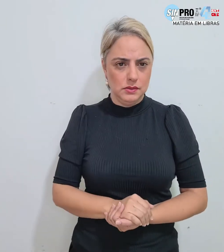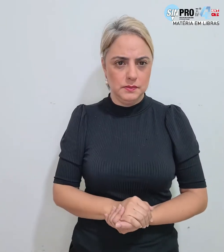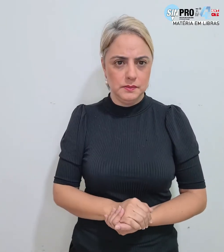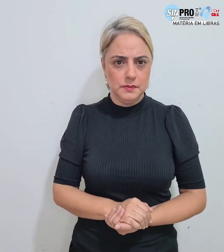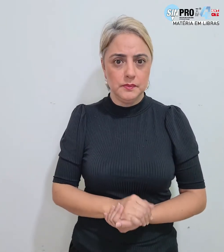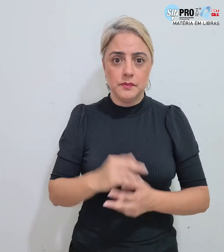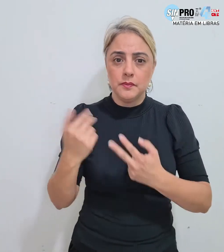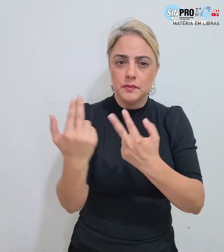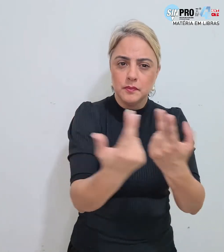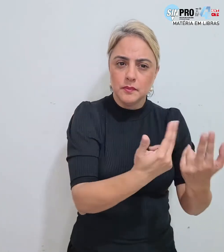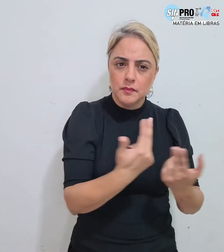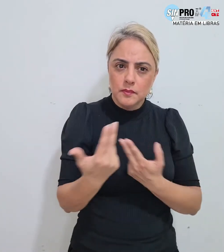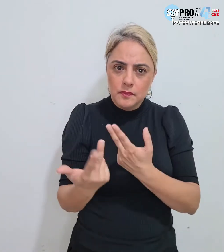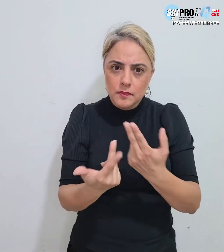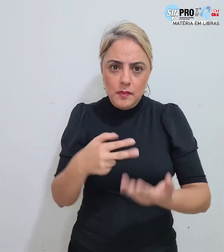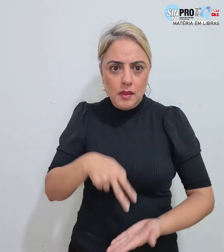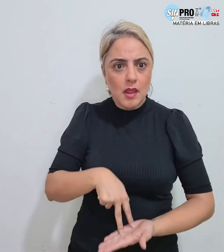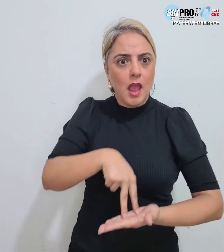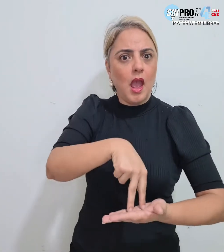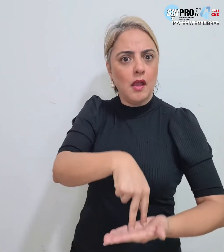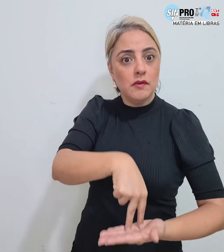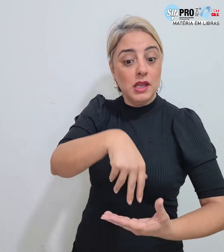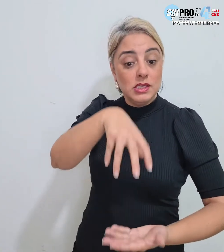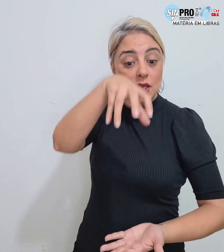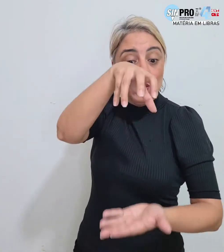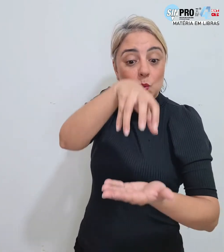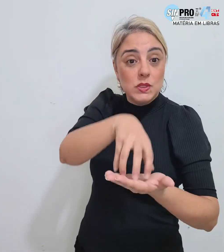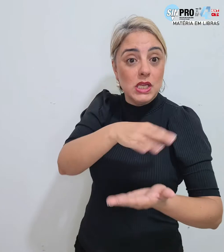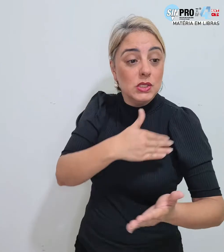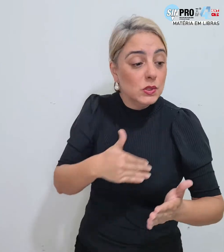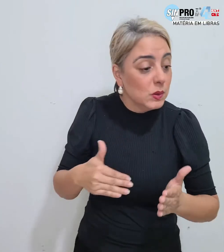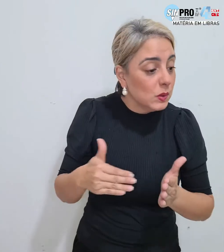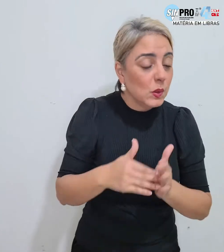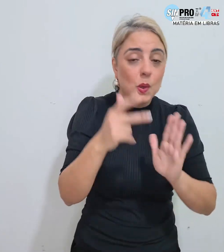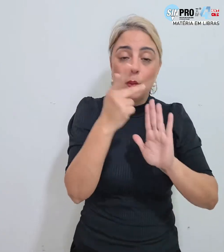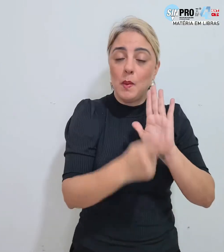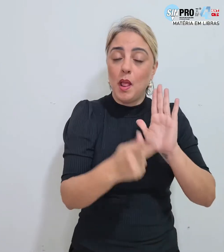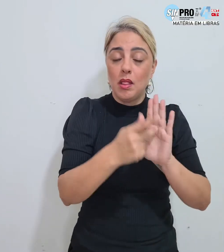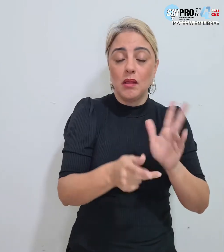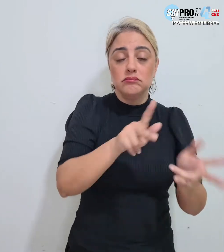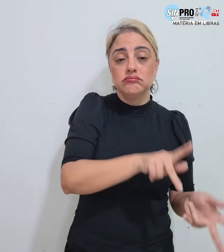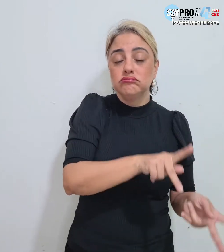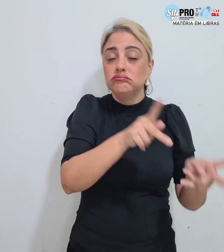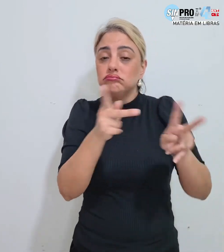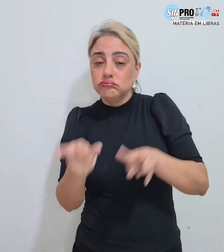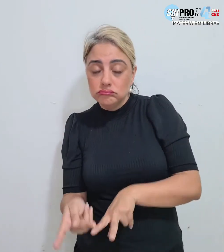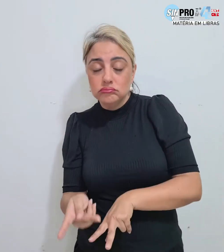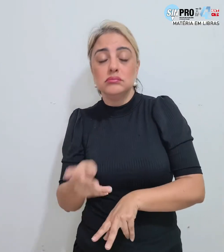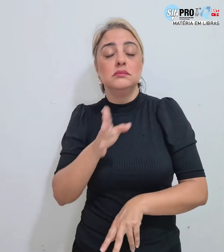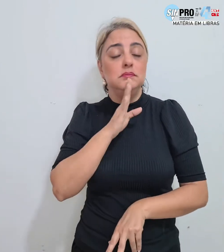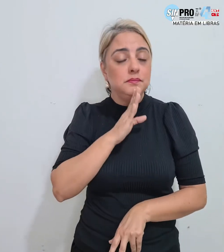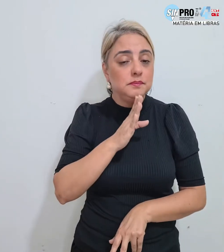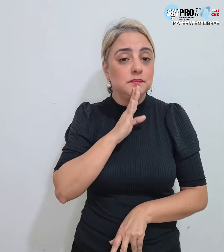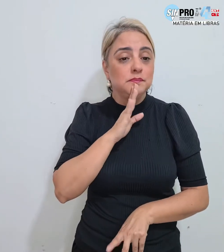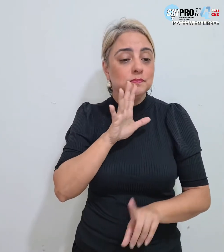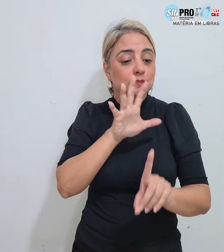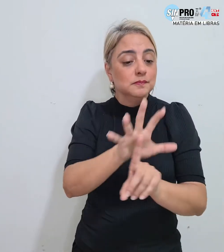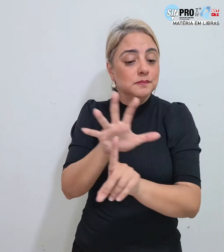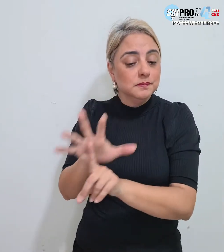máxima. A igualdade deve estar à frente e no centro de todos os planos de transição, reconhecendo que o impacto